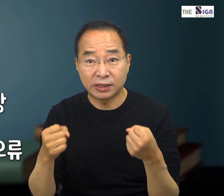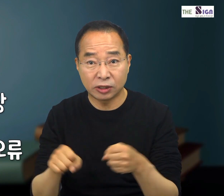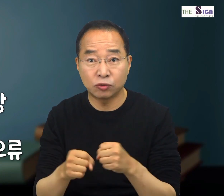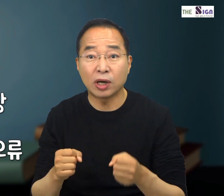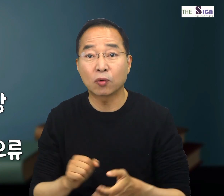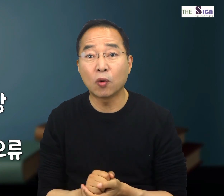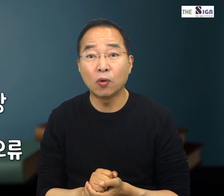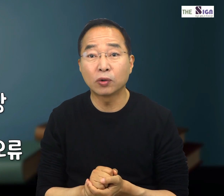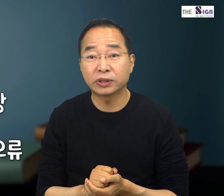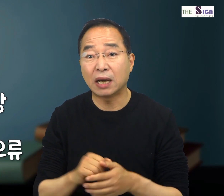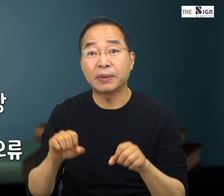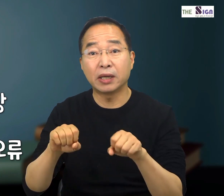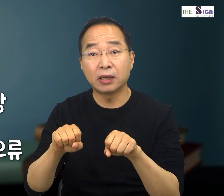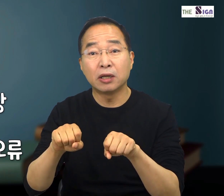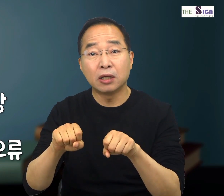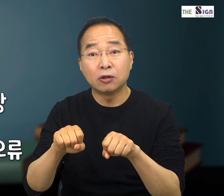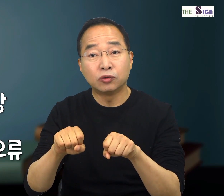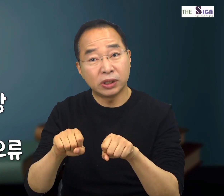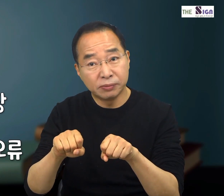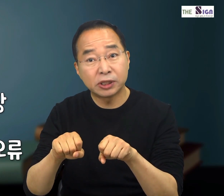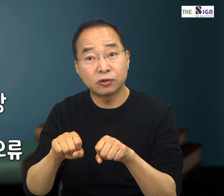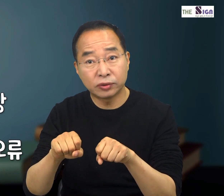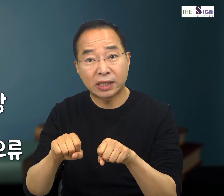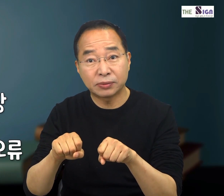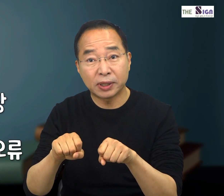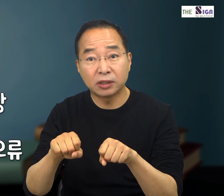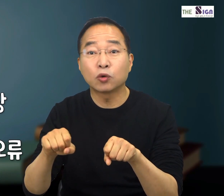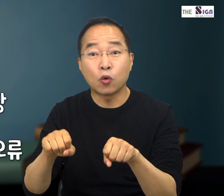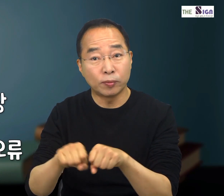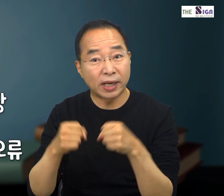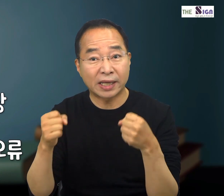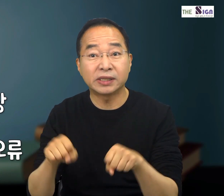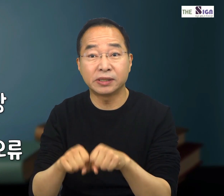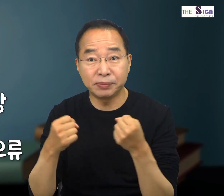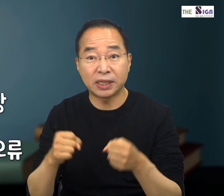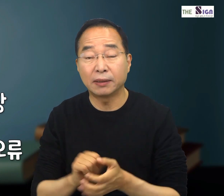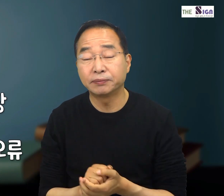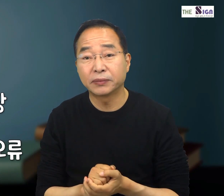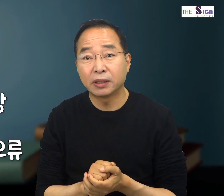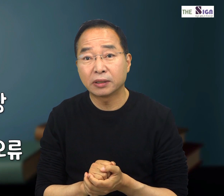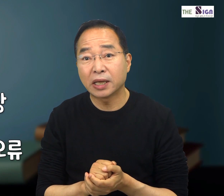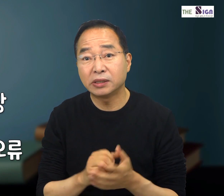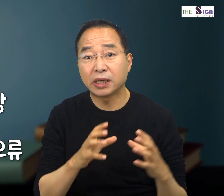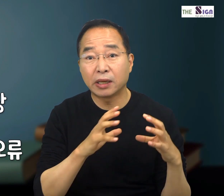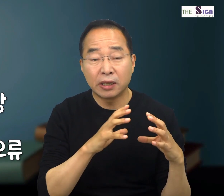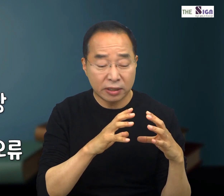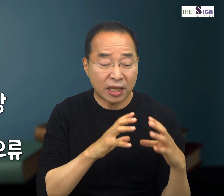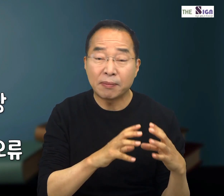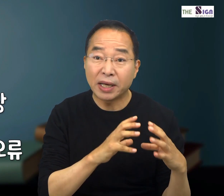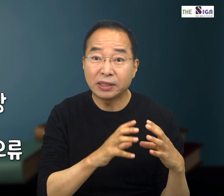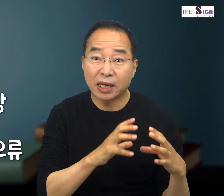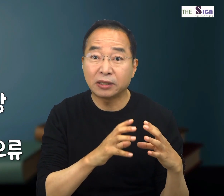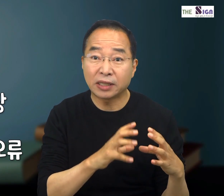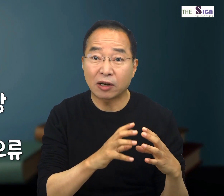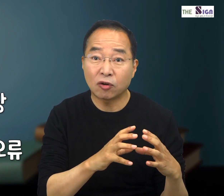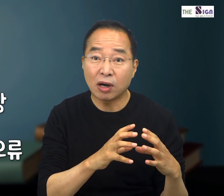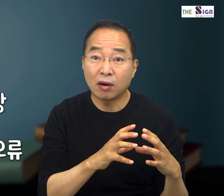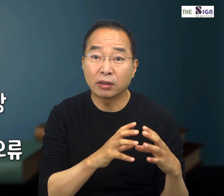쓰기도 하고, 그 다음에 우리 음식으로 따지면은 고구마를 같이 씁니다. 다 이제 대만이라는 단어